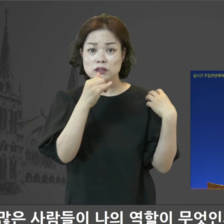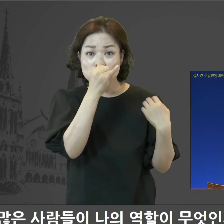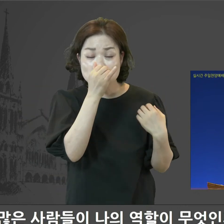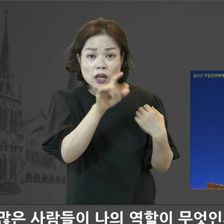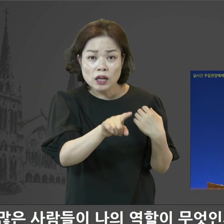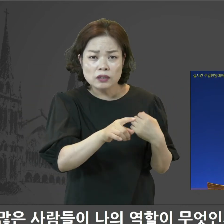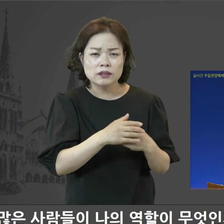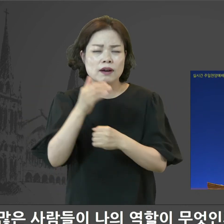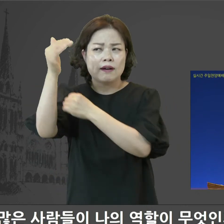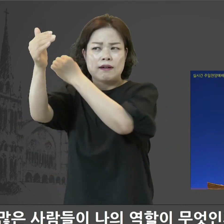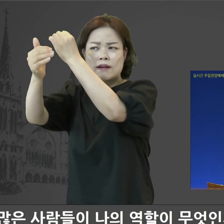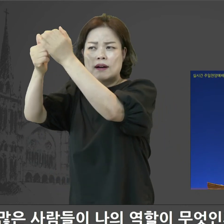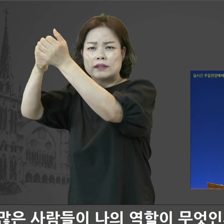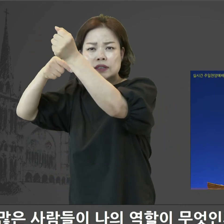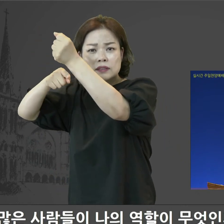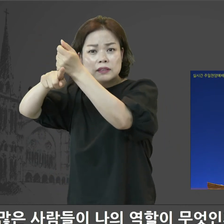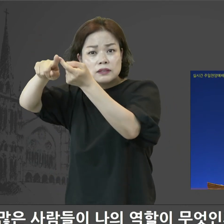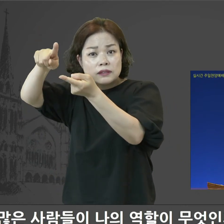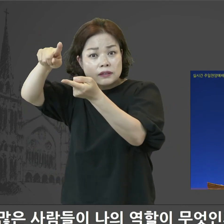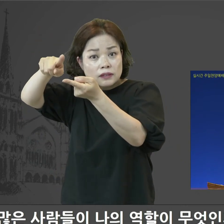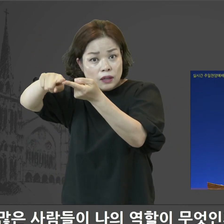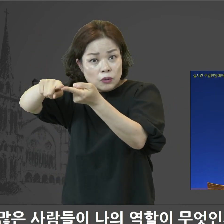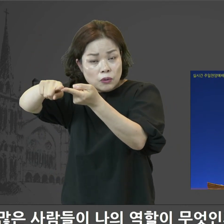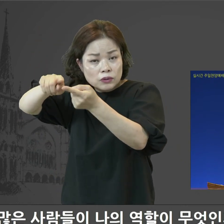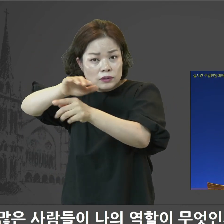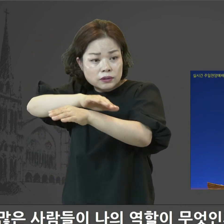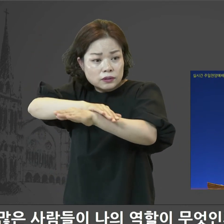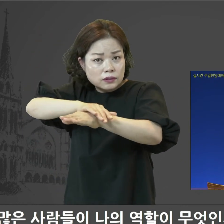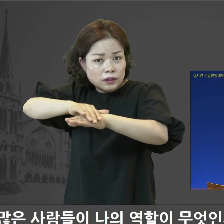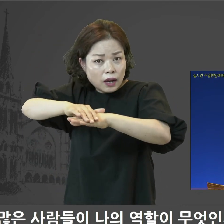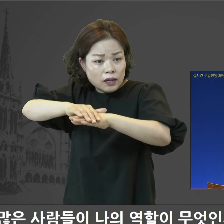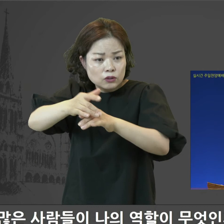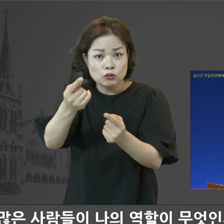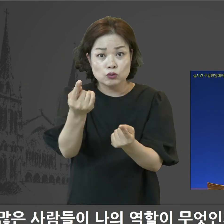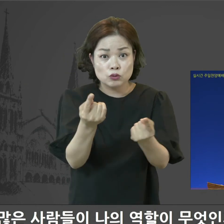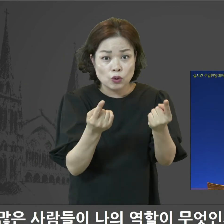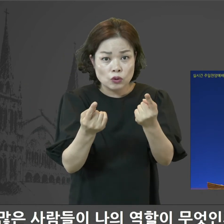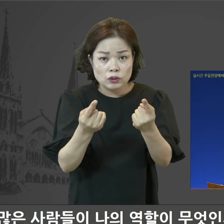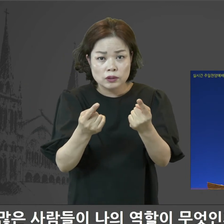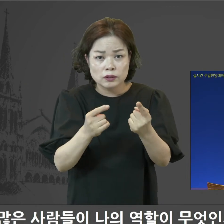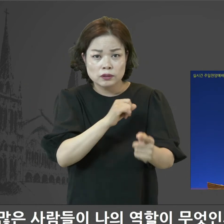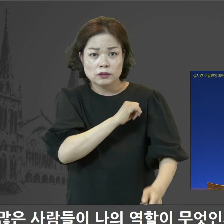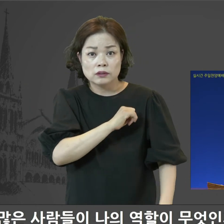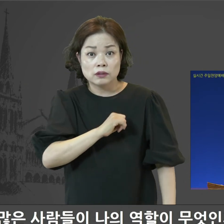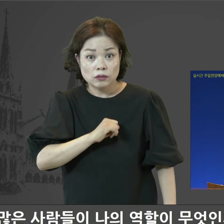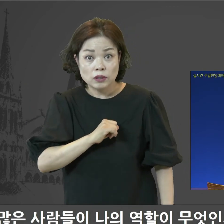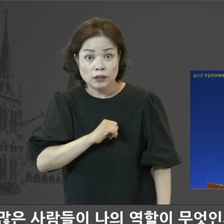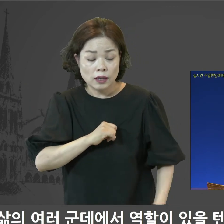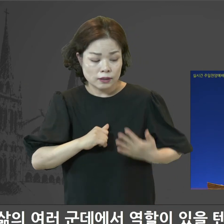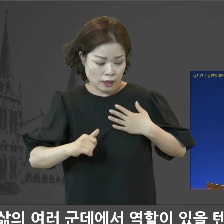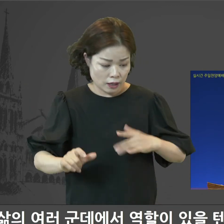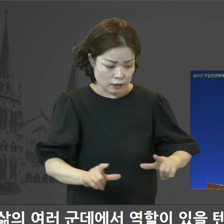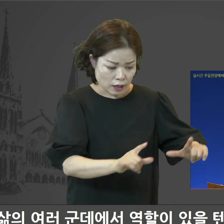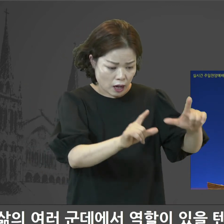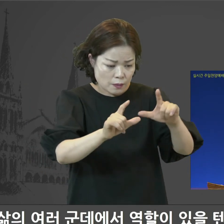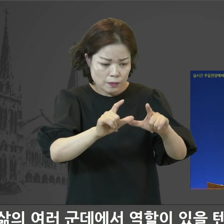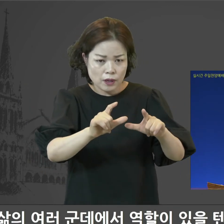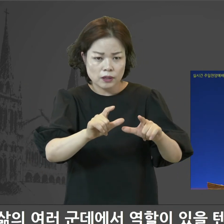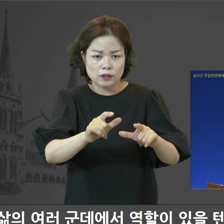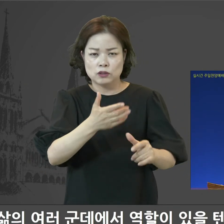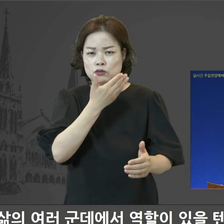역할이 하나님의 뜻 아래에서 잘 통제되고 절제될 때에 내 삶의